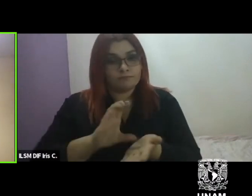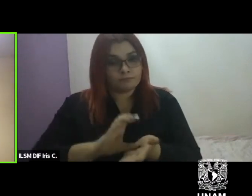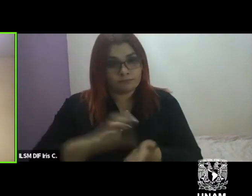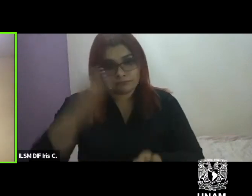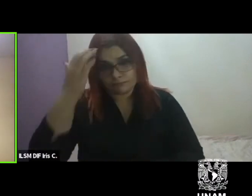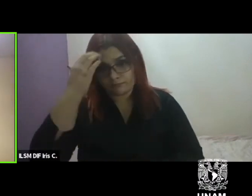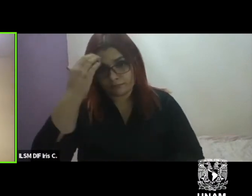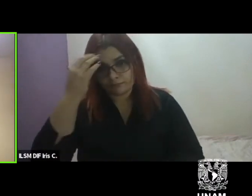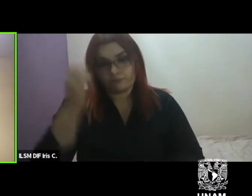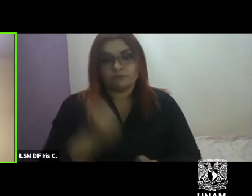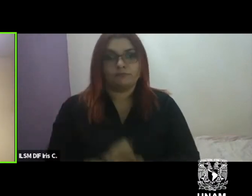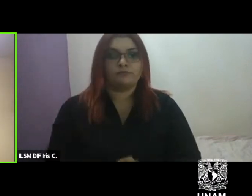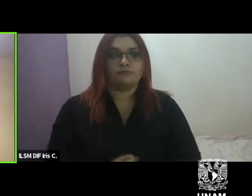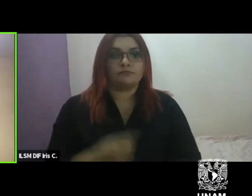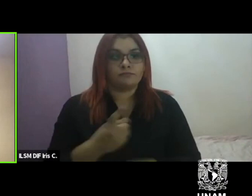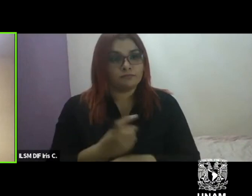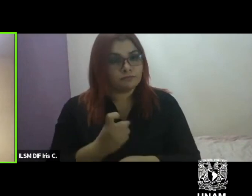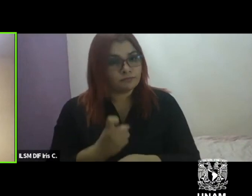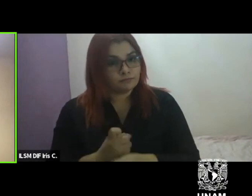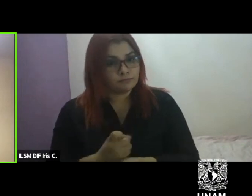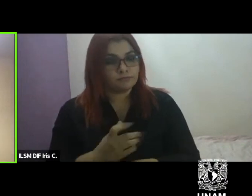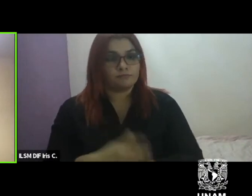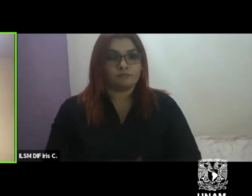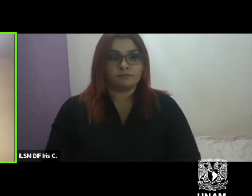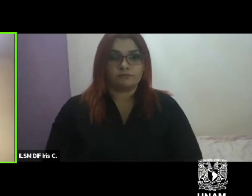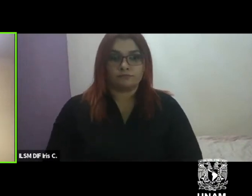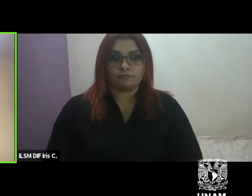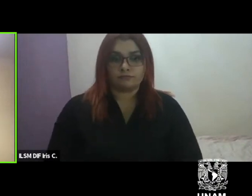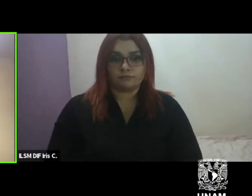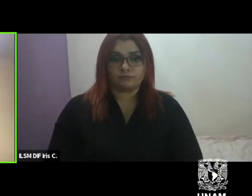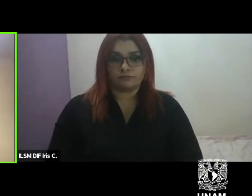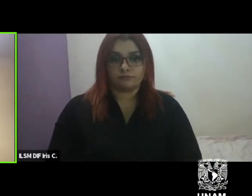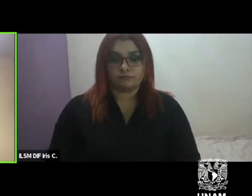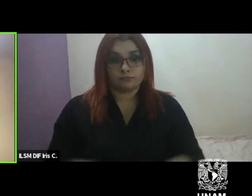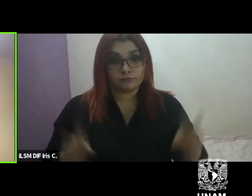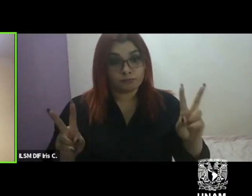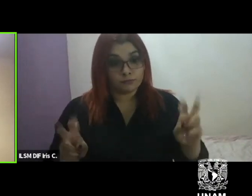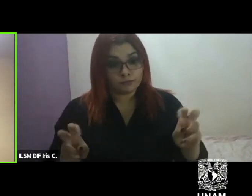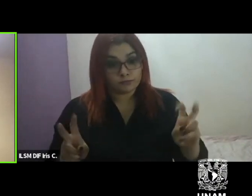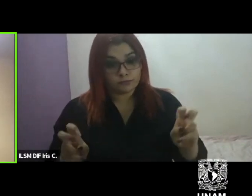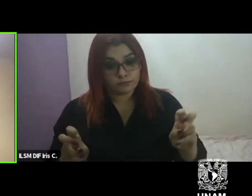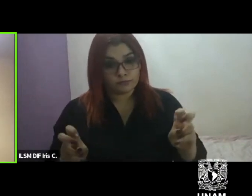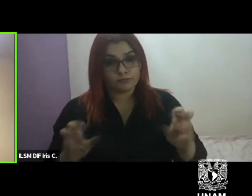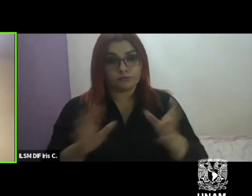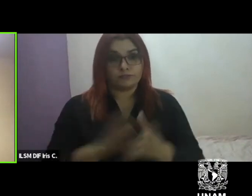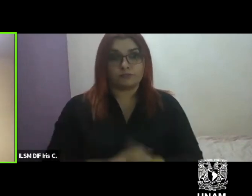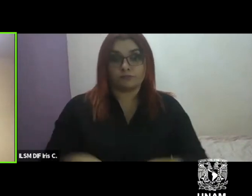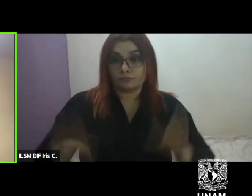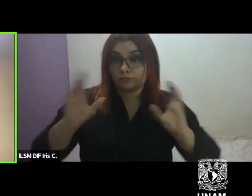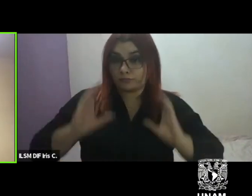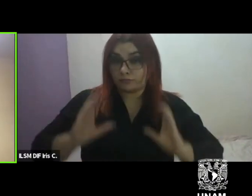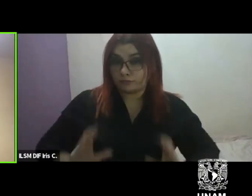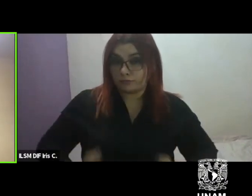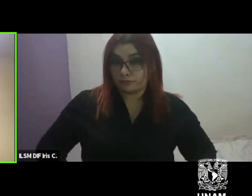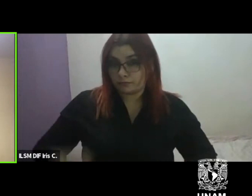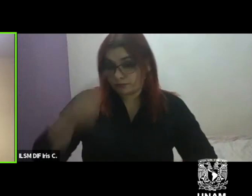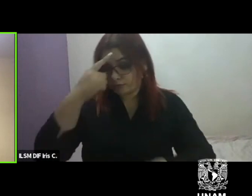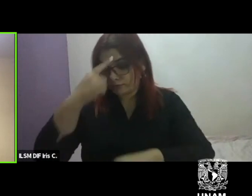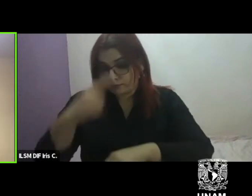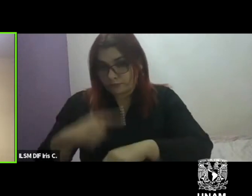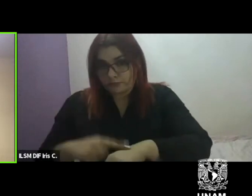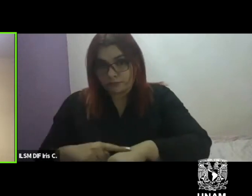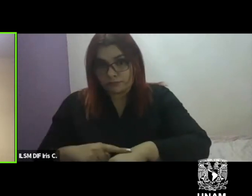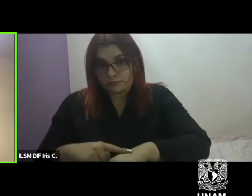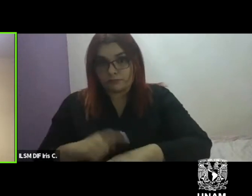teóricos. El primero de ellos tiene que ver con el concepto de integridad corporal obligatoria, que es acuñado por